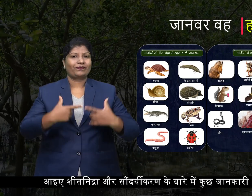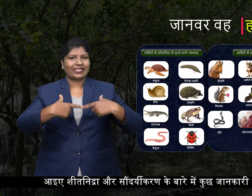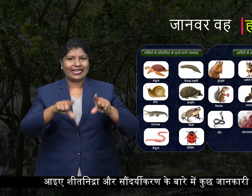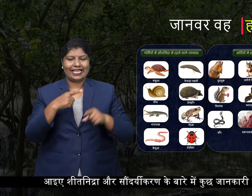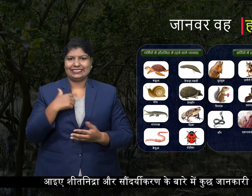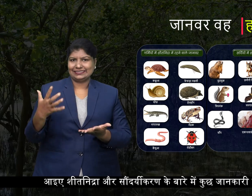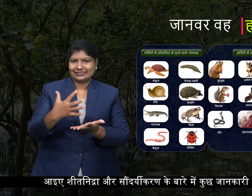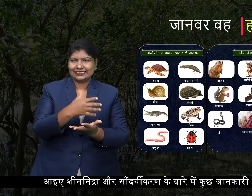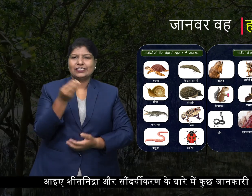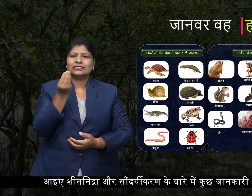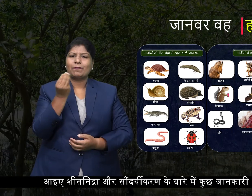आइए शीत निद्रा और